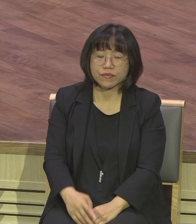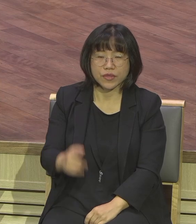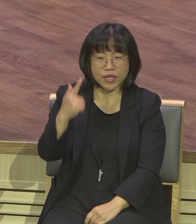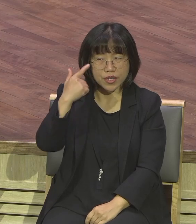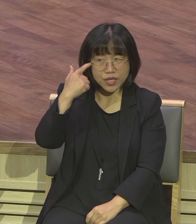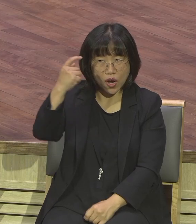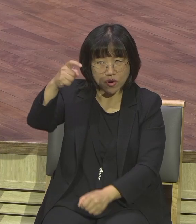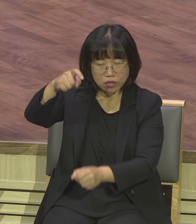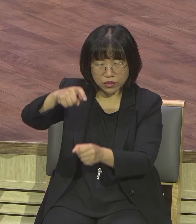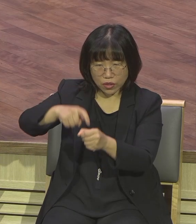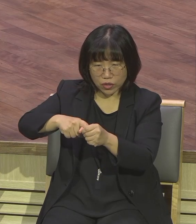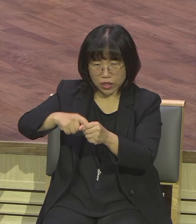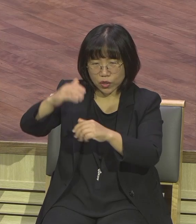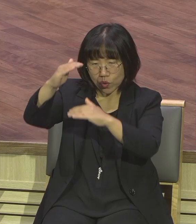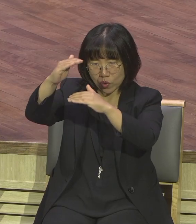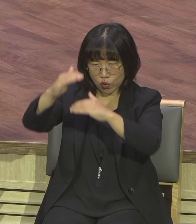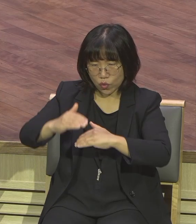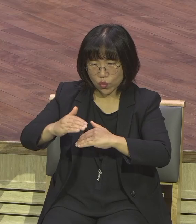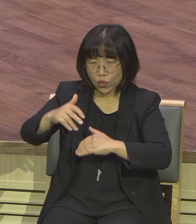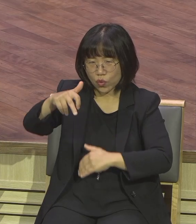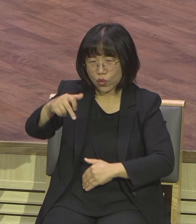콘텐츠.